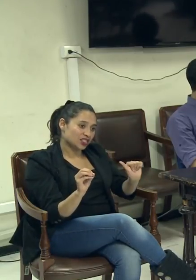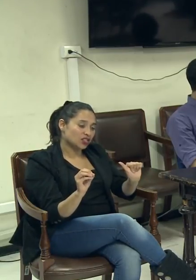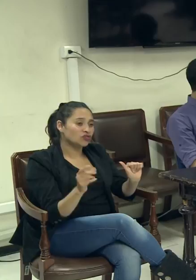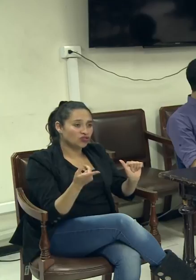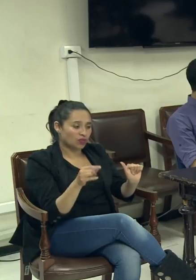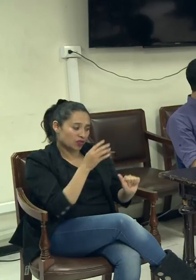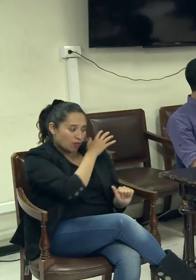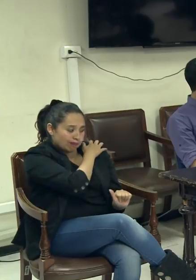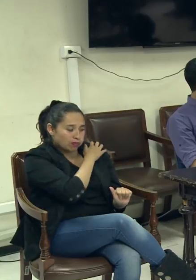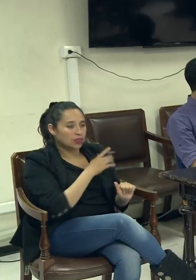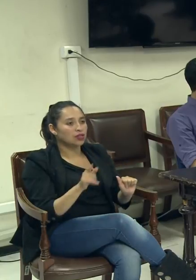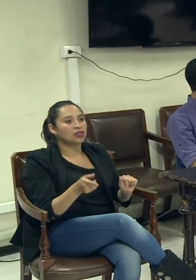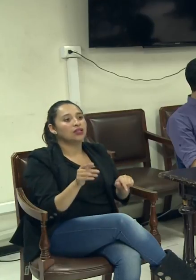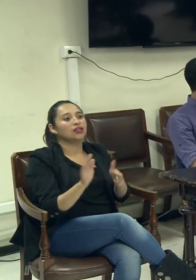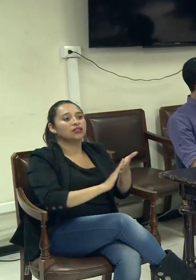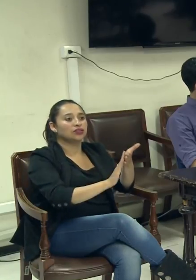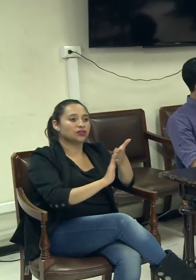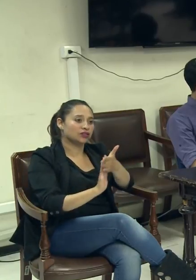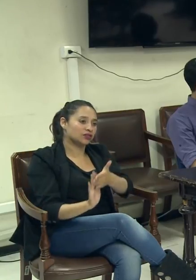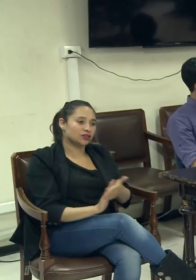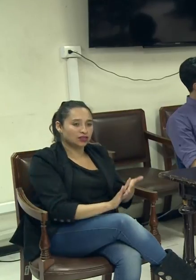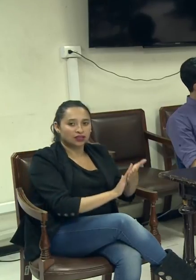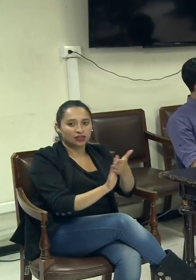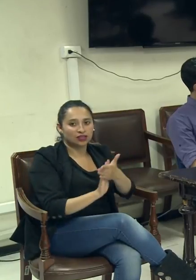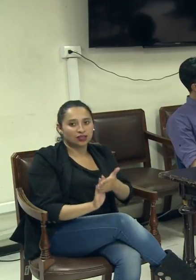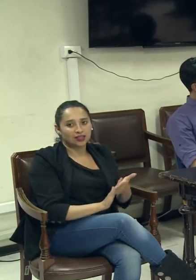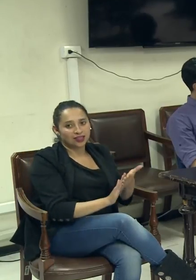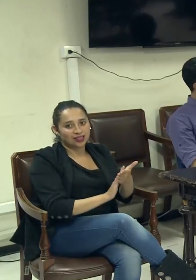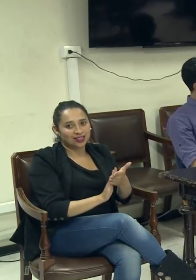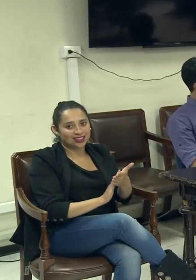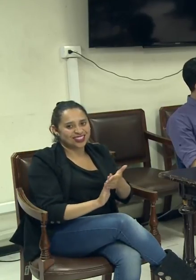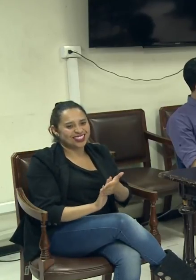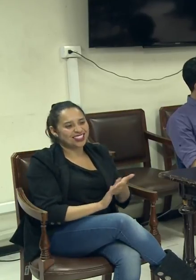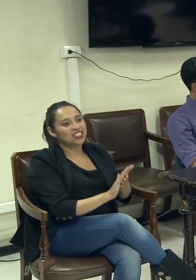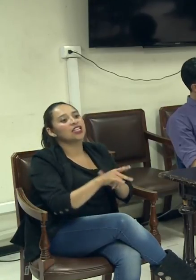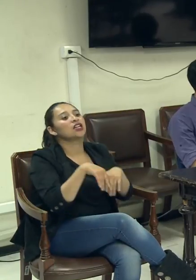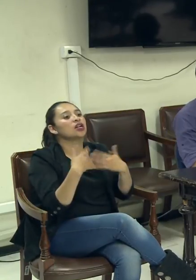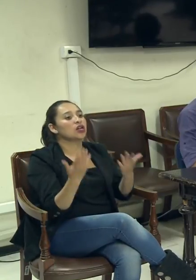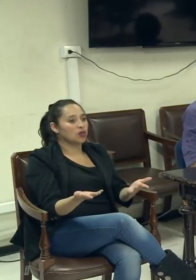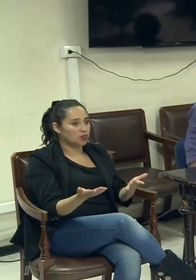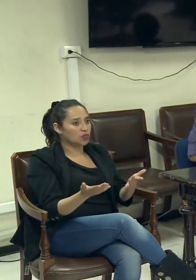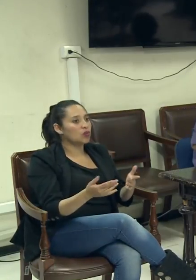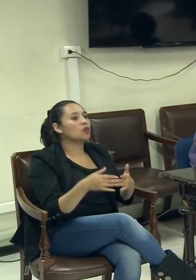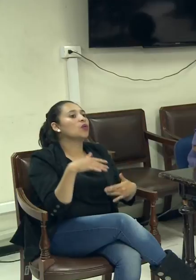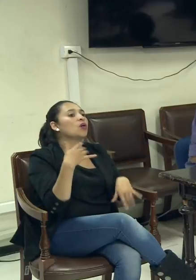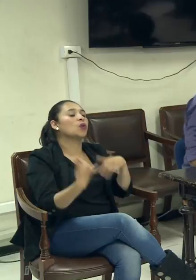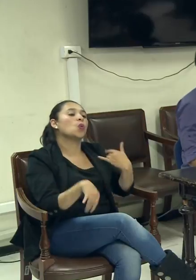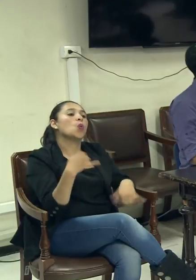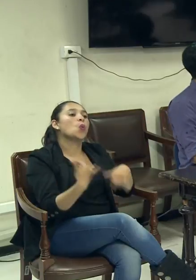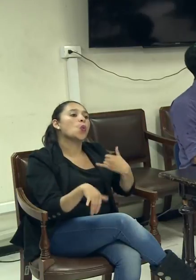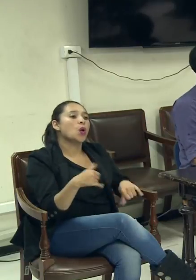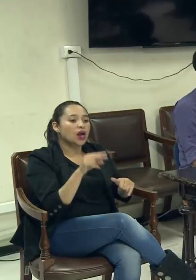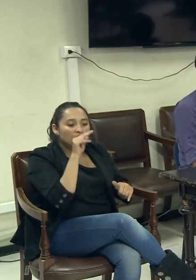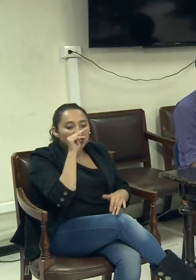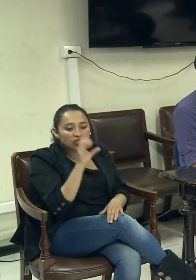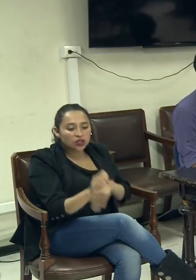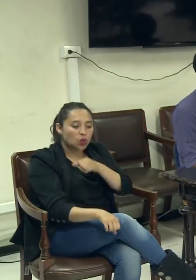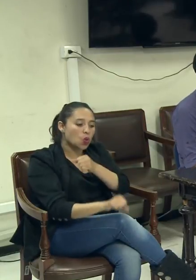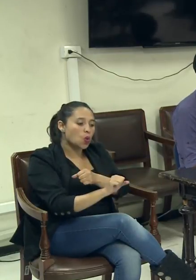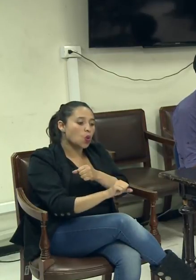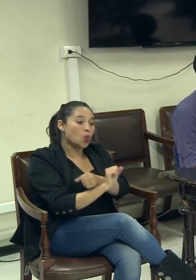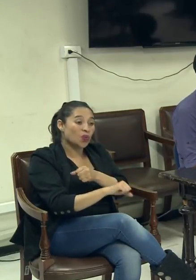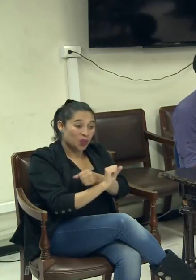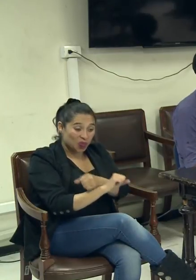fútbol resolvieran cómo hacer jugar a Juan. Se tardaron 3 horas en tomar